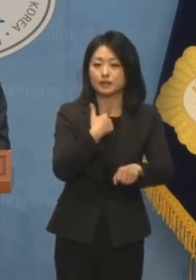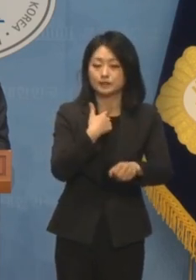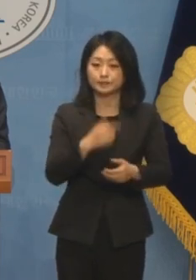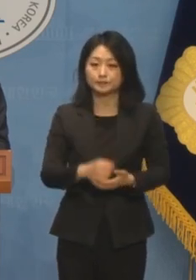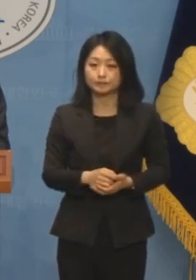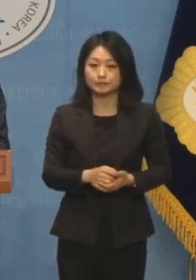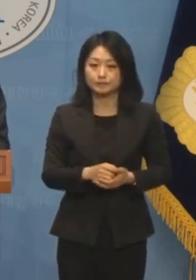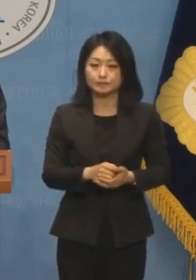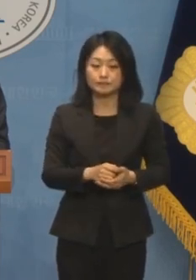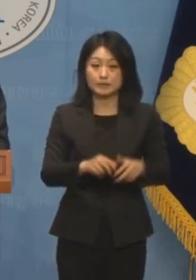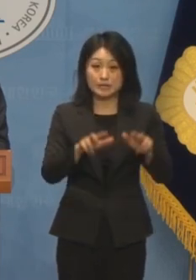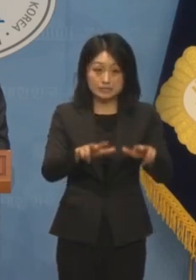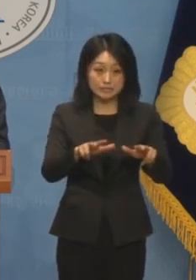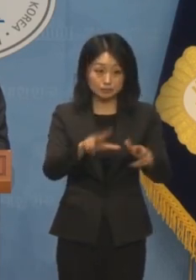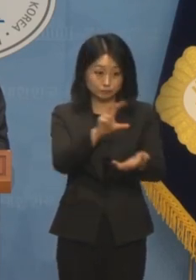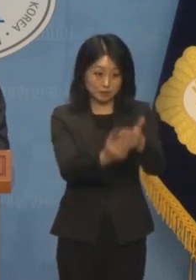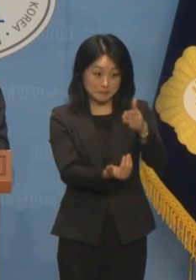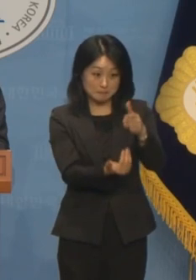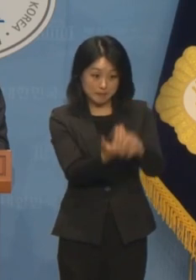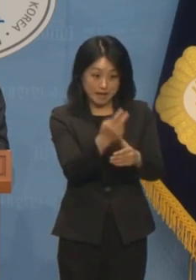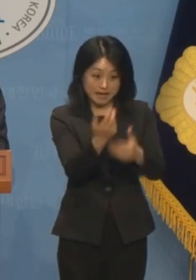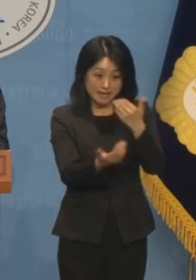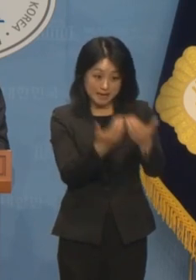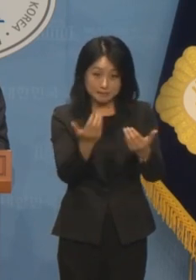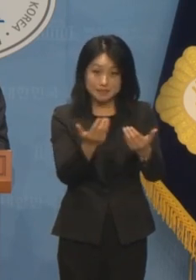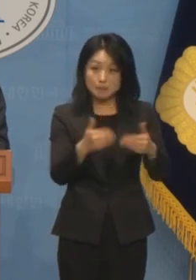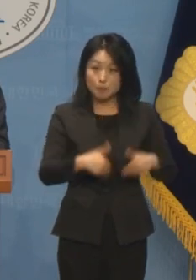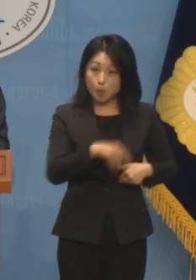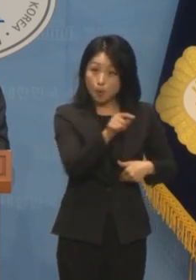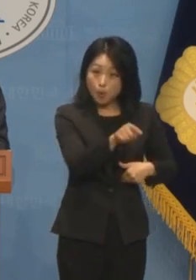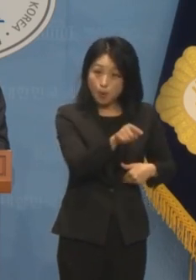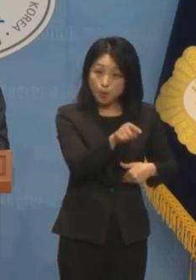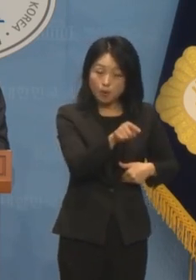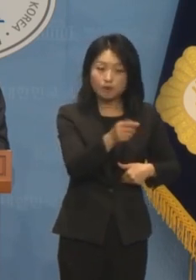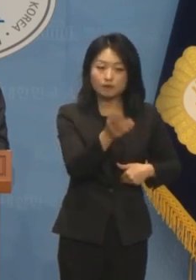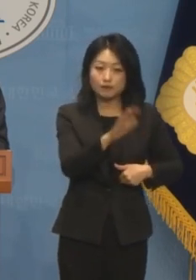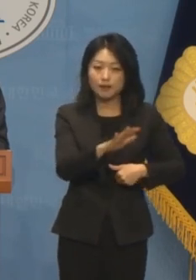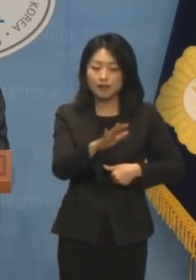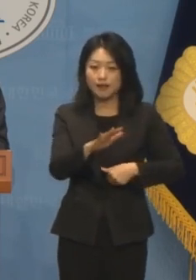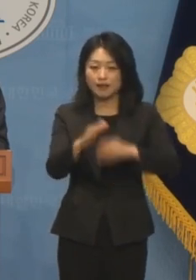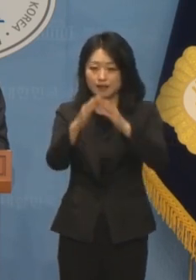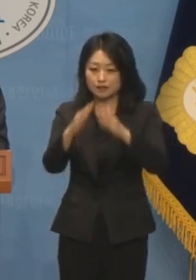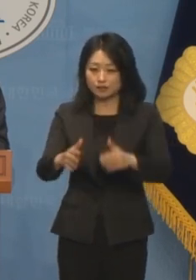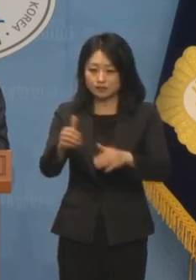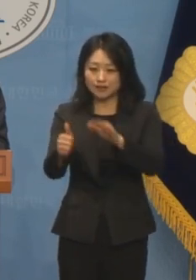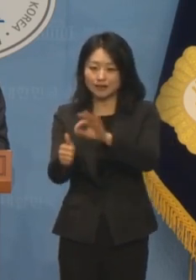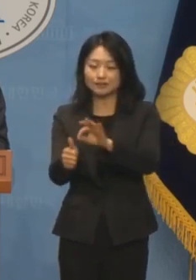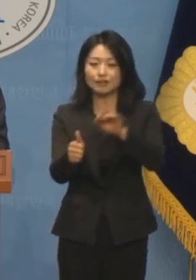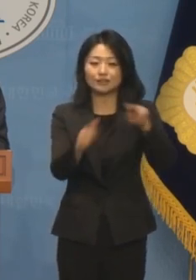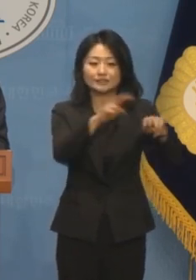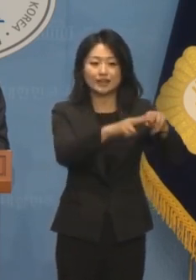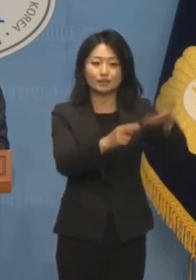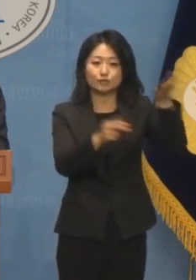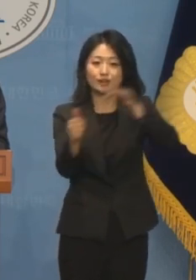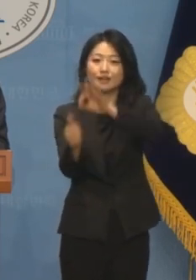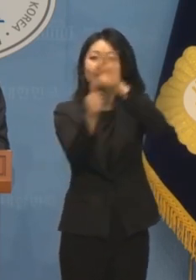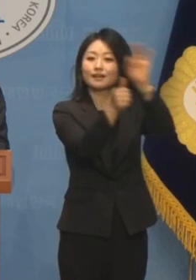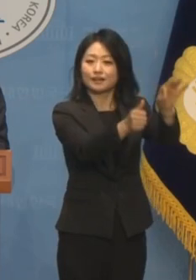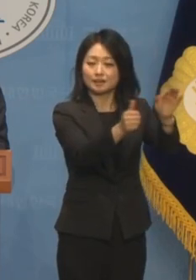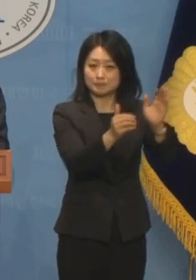감찰을 받아야 할 사람이 영전한 것입니다. 대장동 사건을 수사 지휘한 고형곤 검사